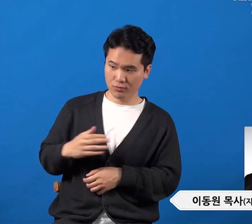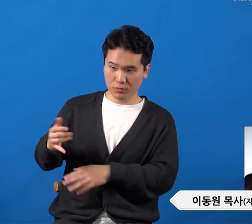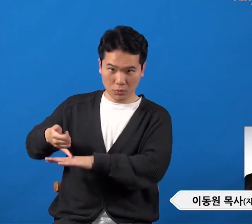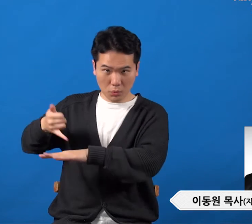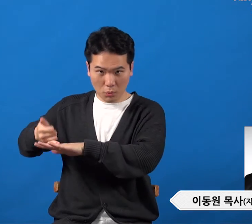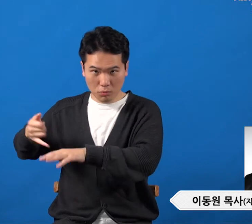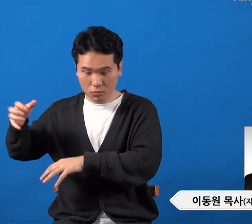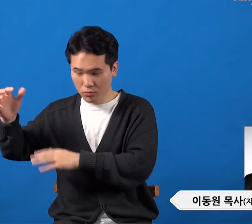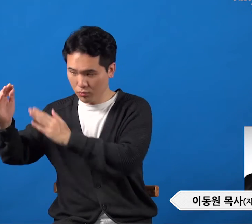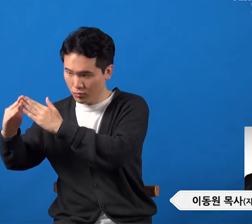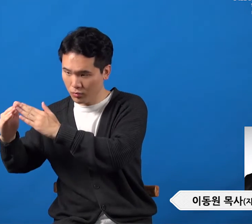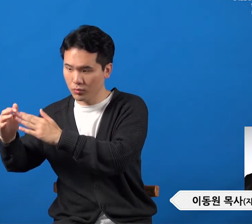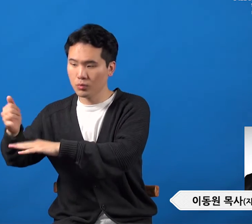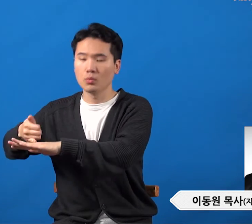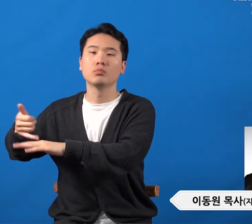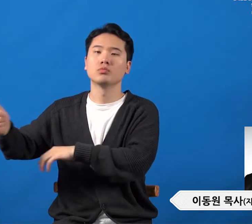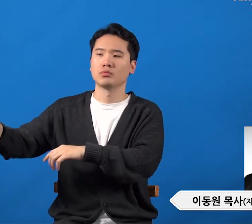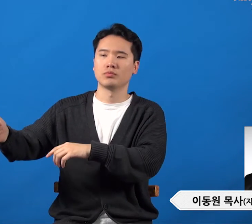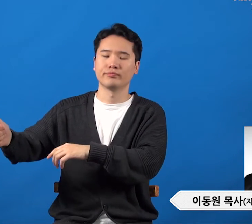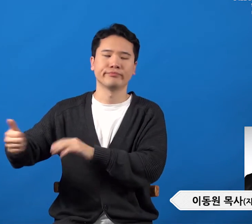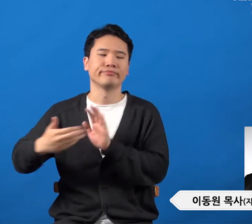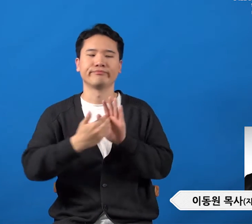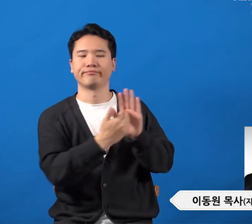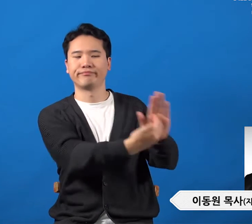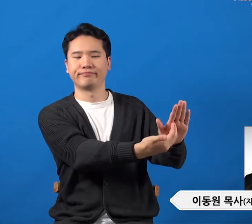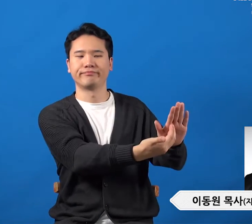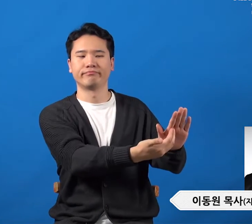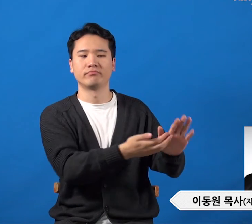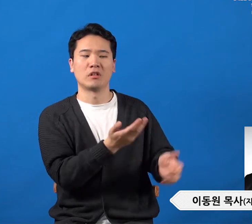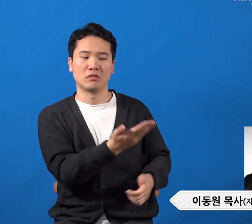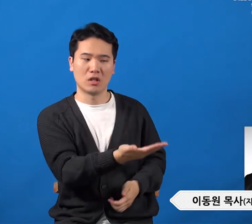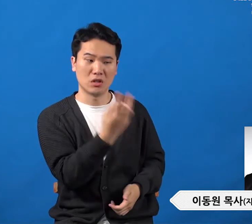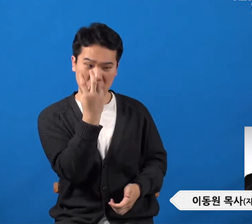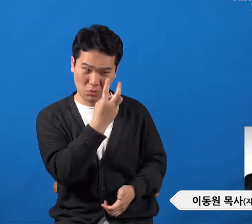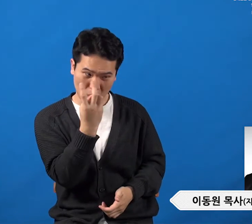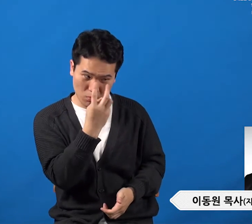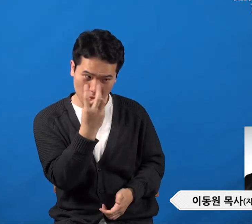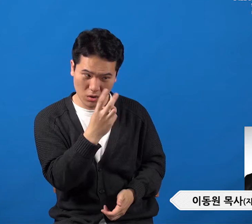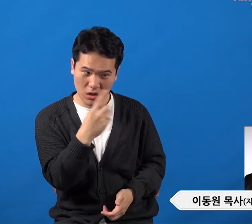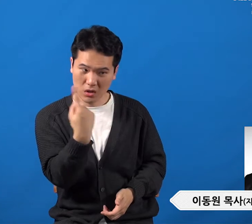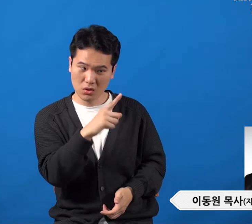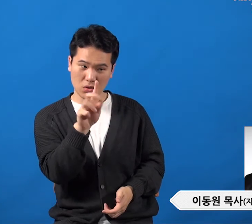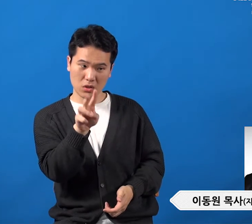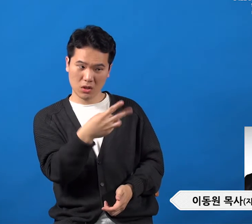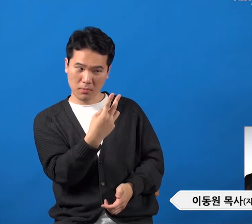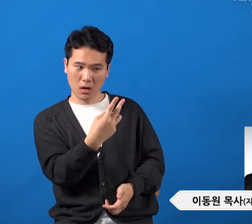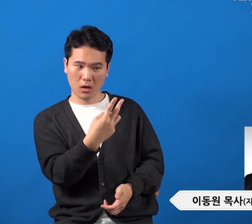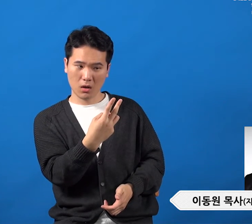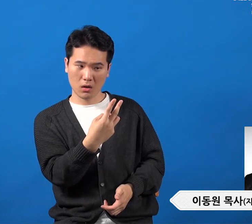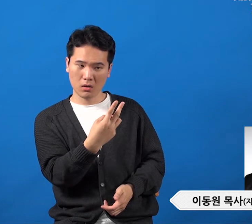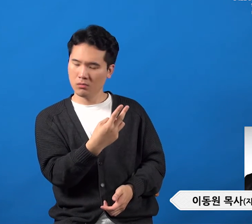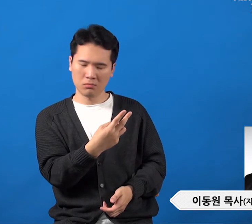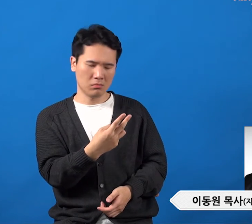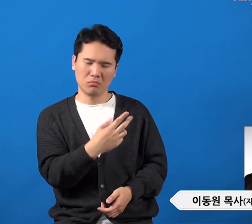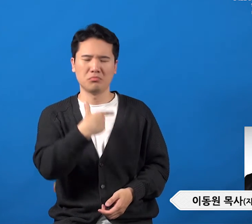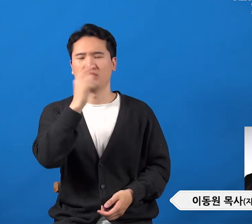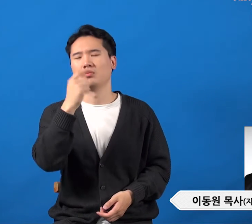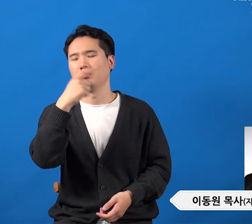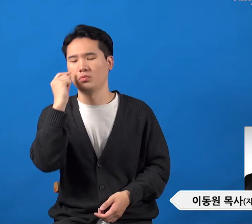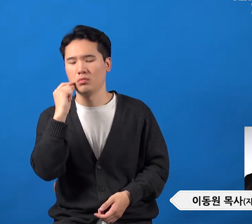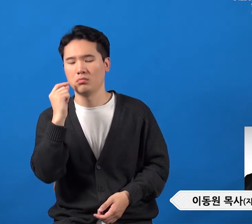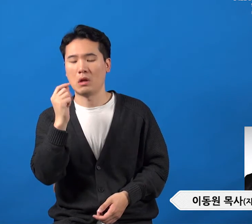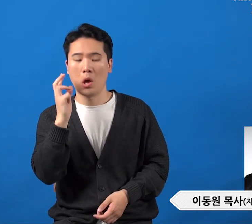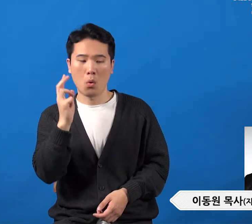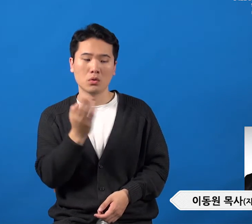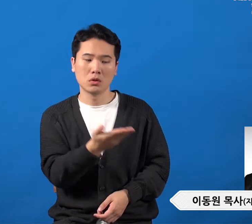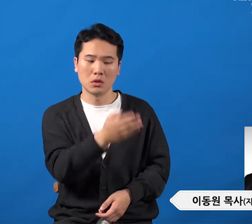농부는 거절을 하면서 이렇게 말합니다. 당신을 돌보는데 1200불만 들겠습니까? 그리고